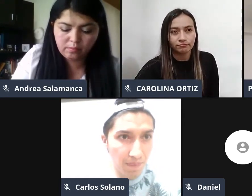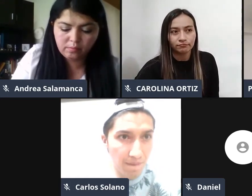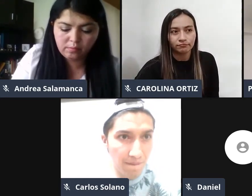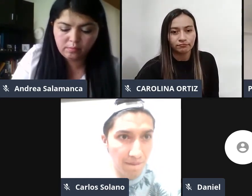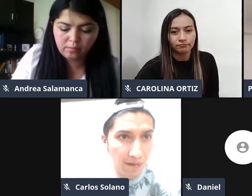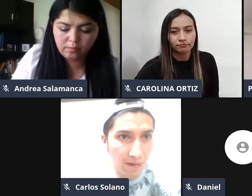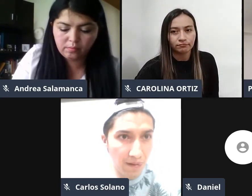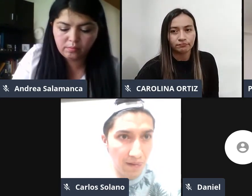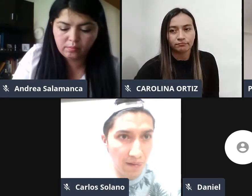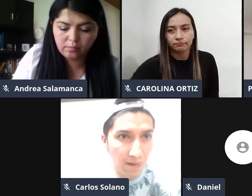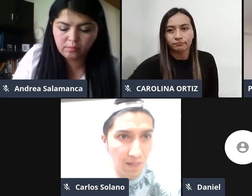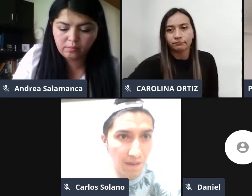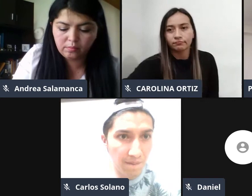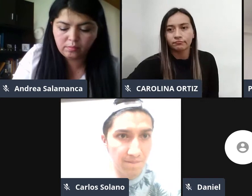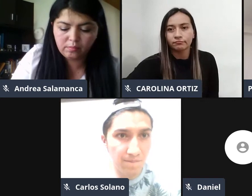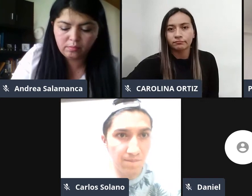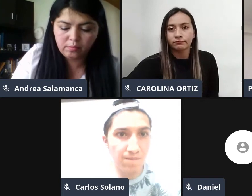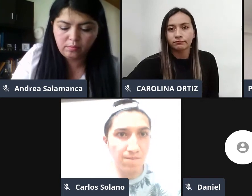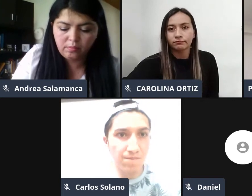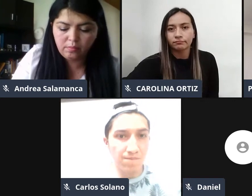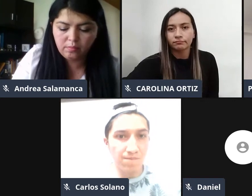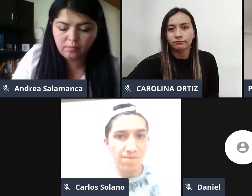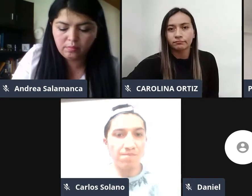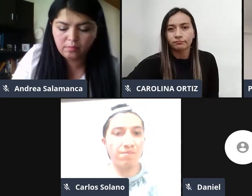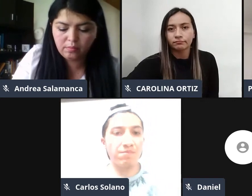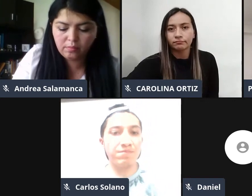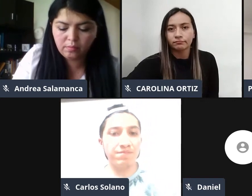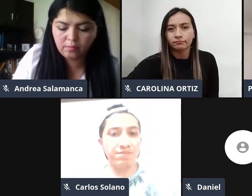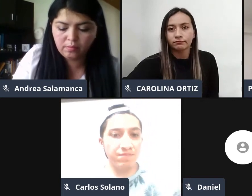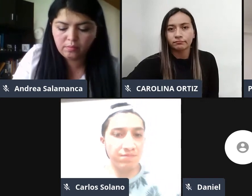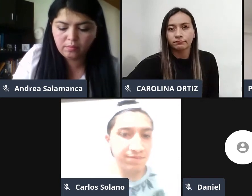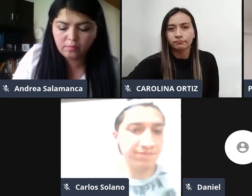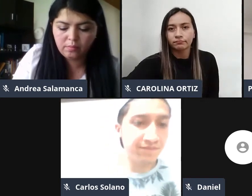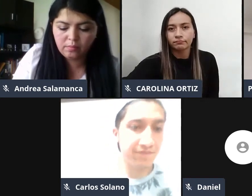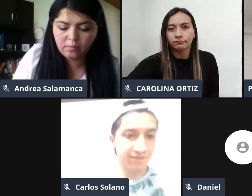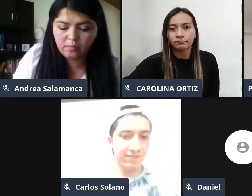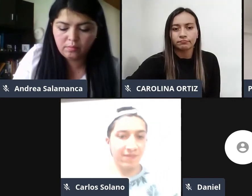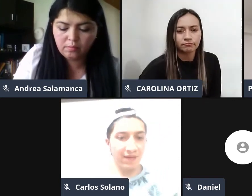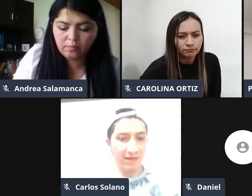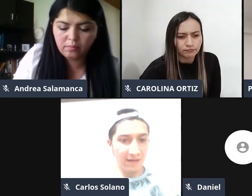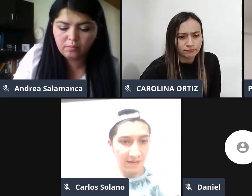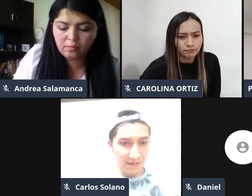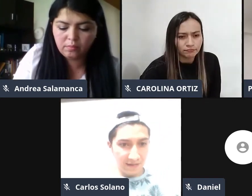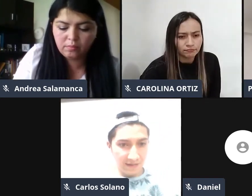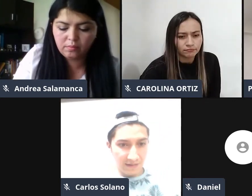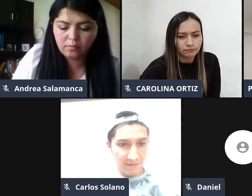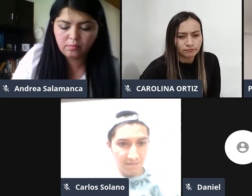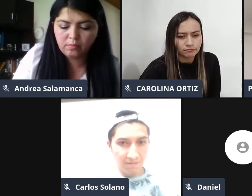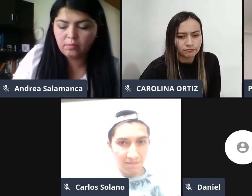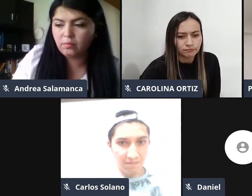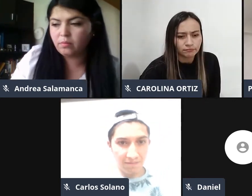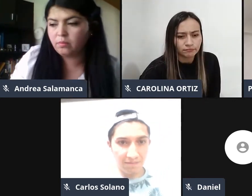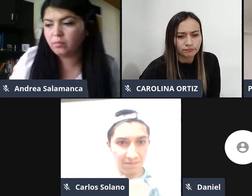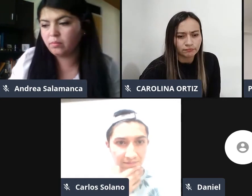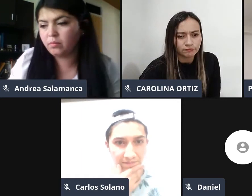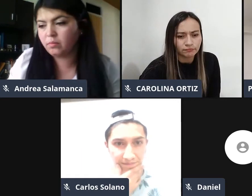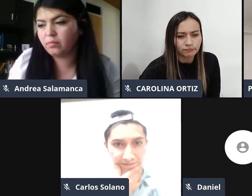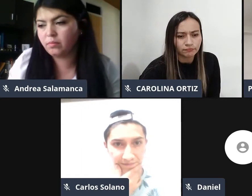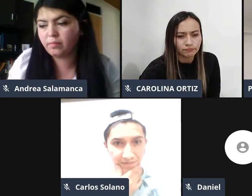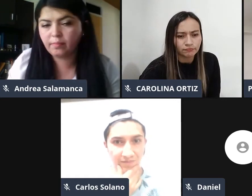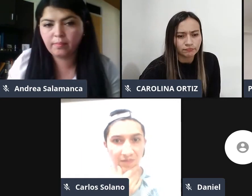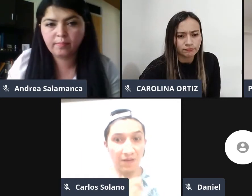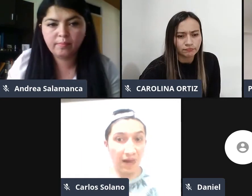han estado, pero hoy en Colombia, particularmente desde este país en que hablamos, se nos hacen mucho